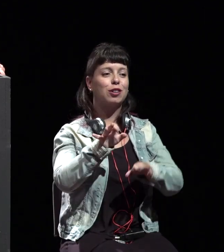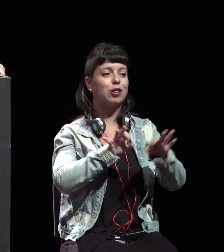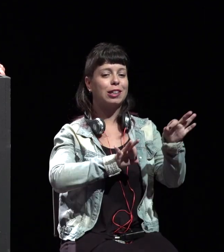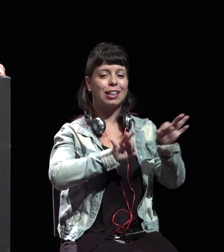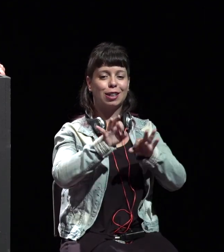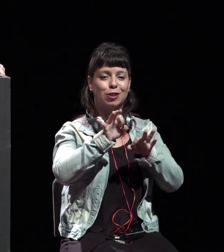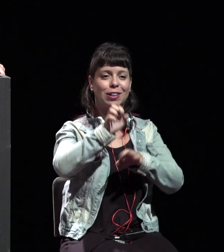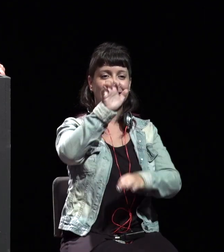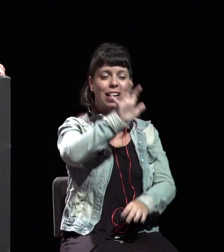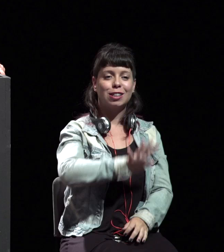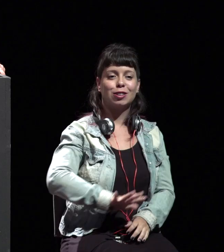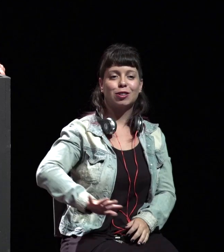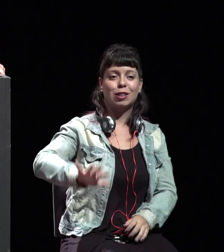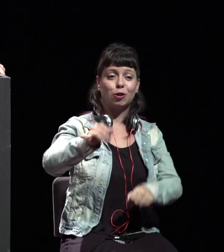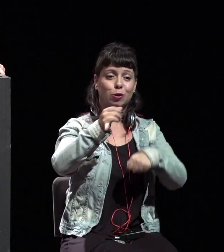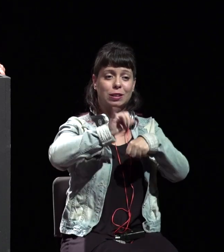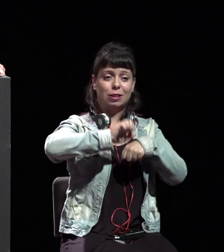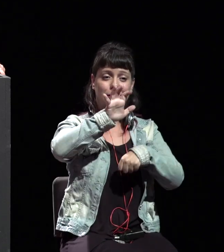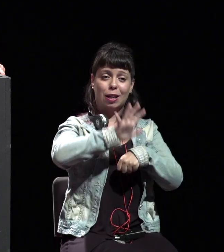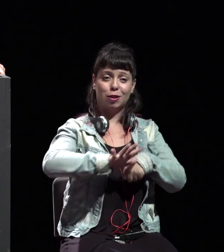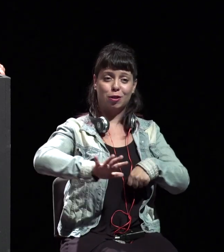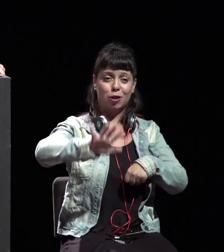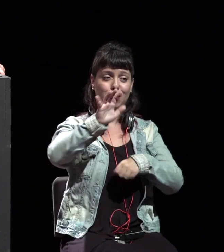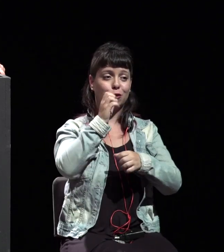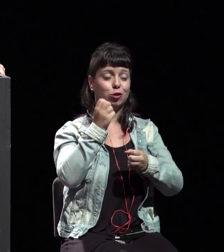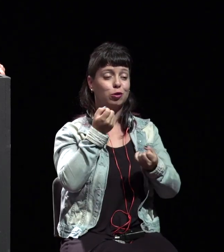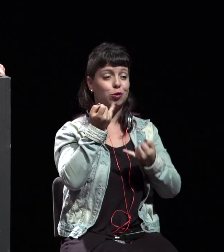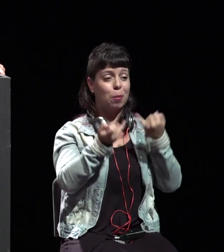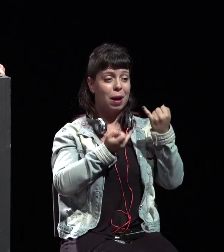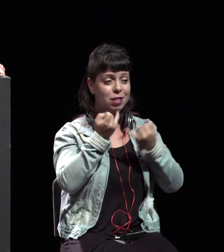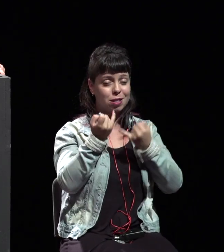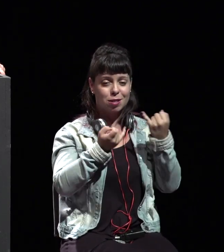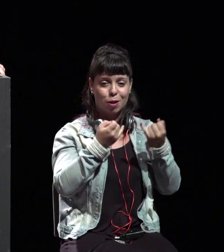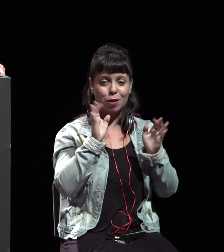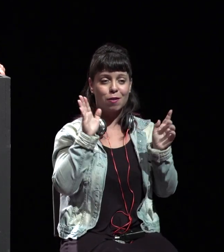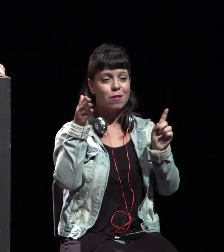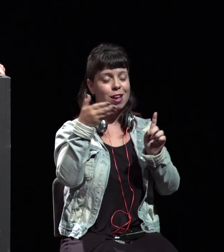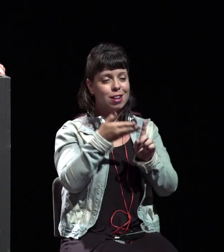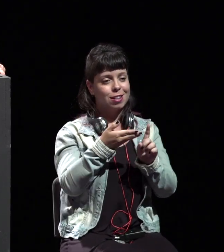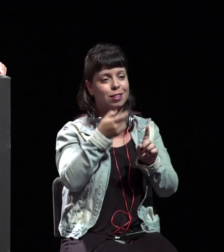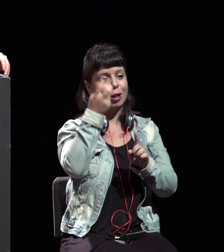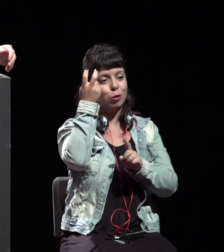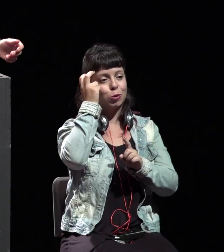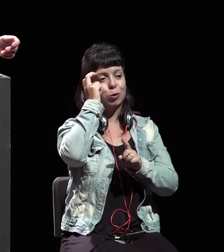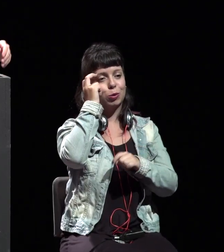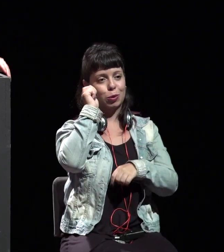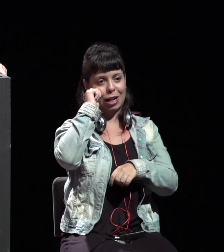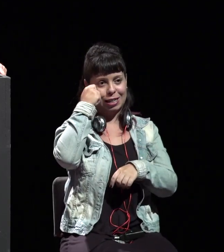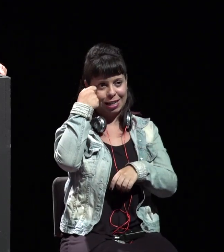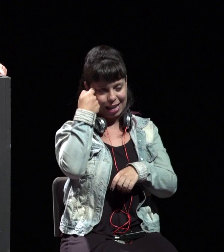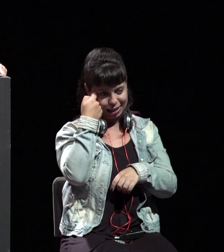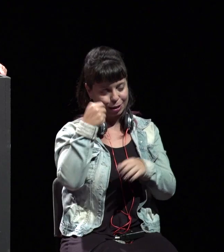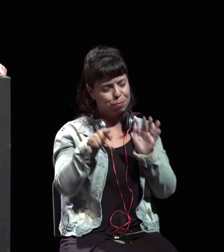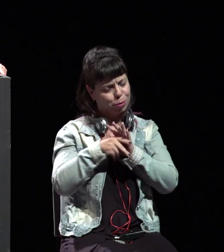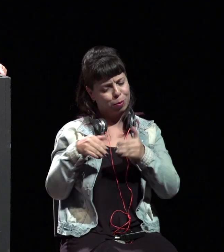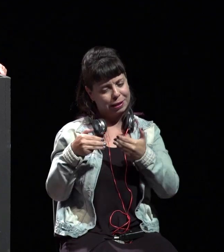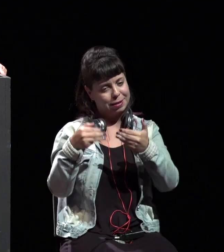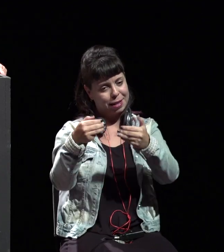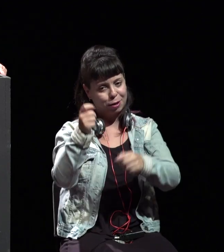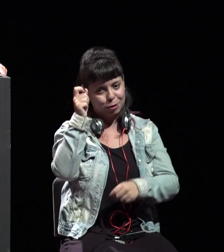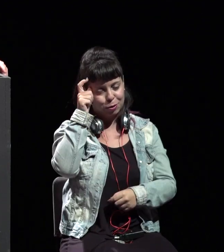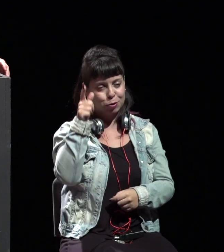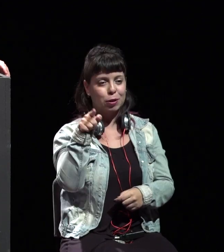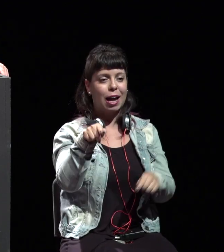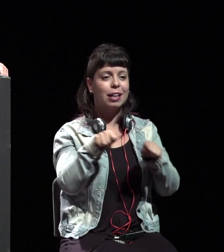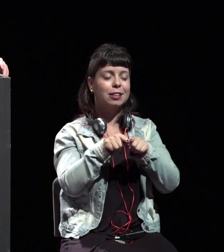nacional do Centro Nacional de Informação e Referência da Cultura Negra, da Fundação Cultural Palmares, Ministério da Cultura. É articulista da revista